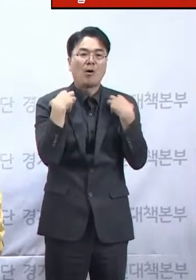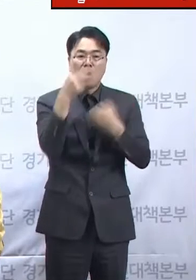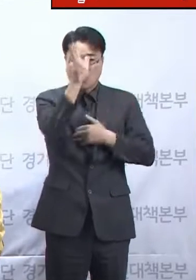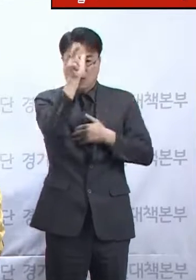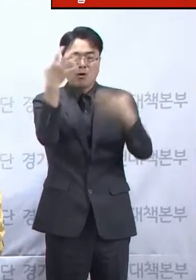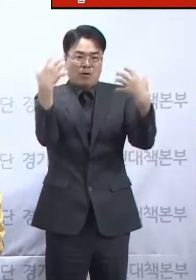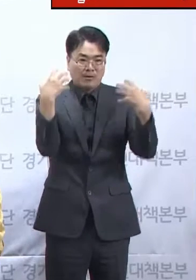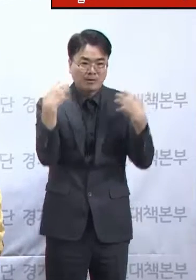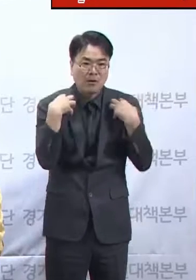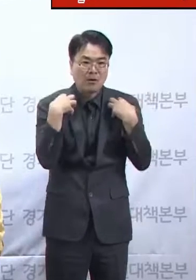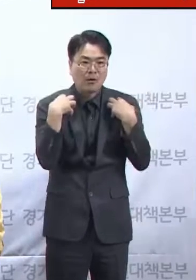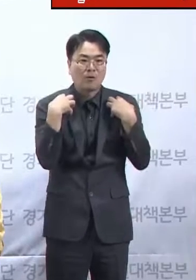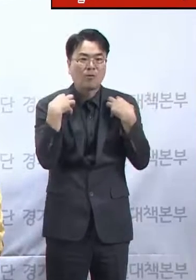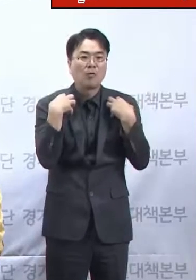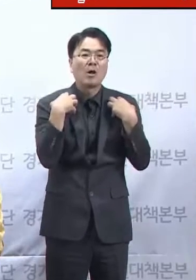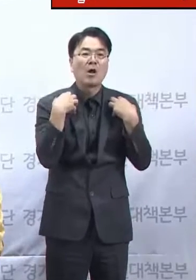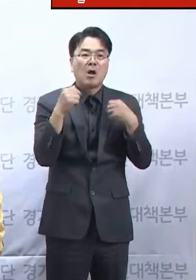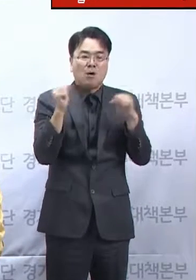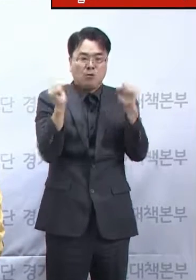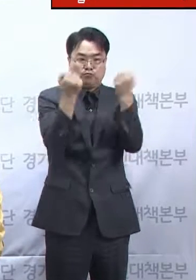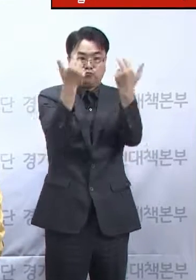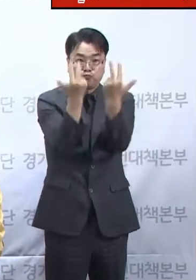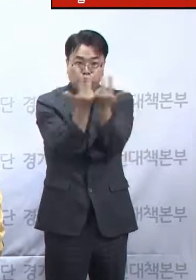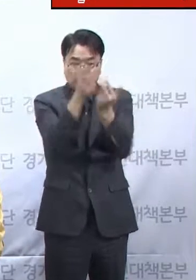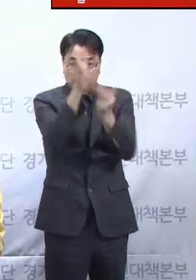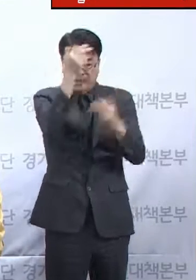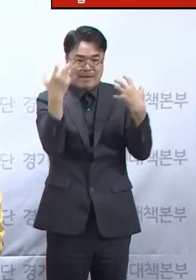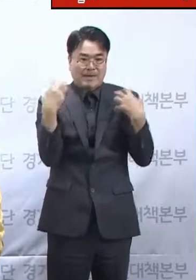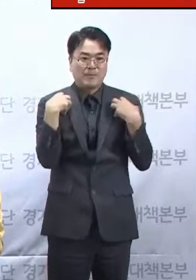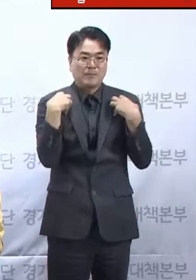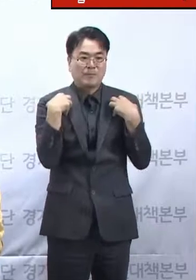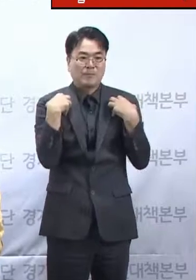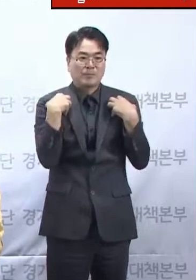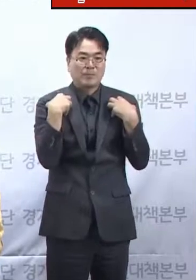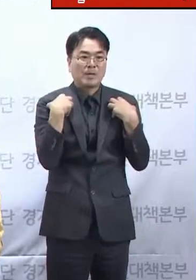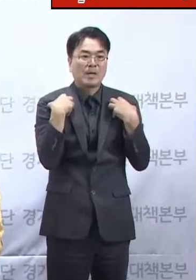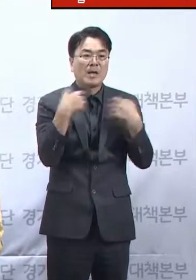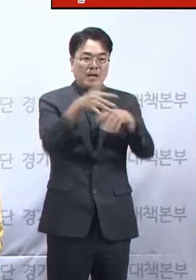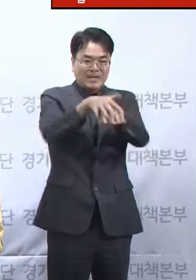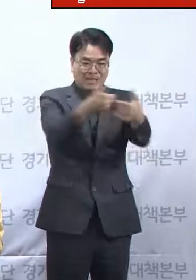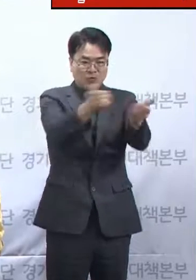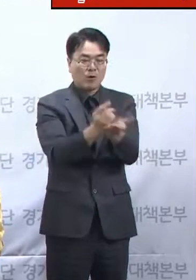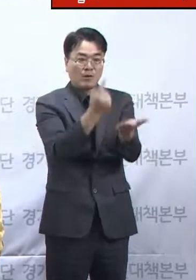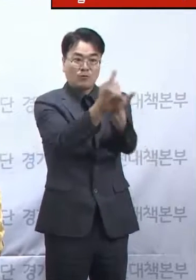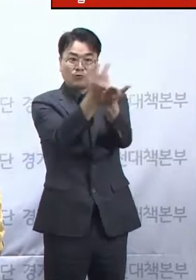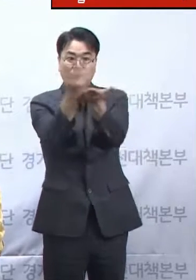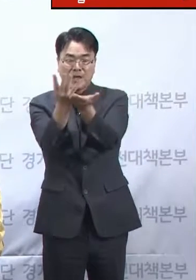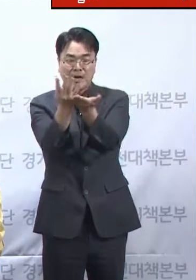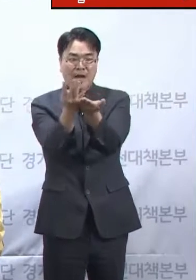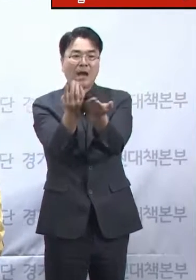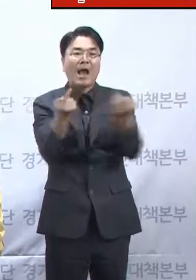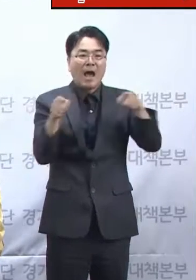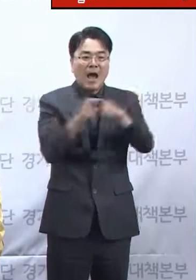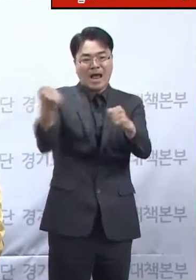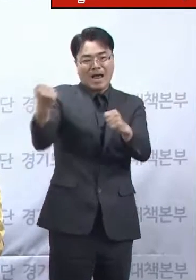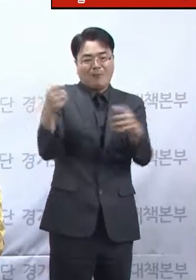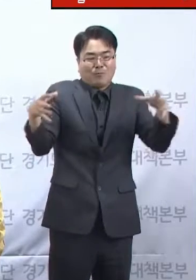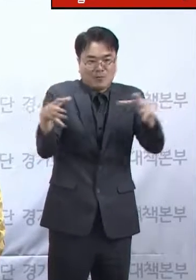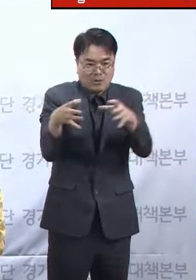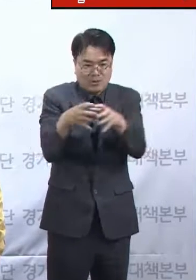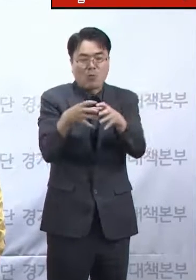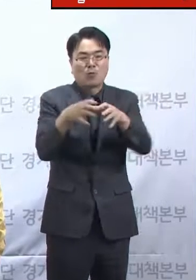남부 경찰청, 경기 북부 경찰청 이렇게 4개 기관이 코로나19 합동 대응반을 구성해서